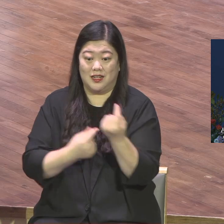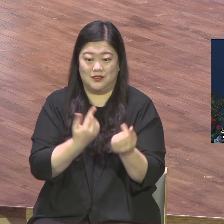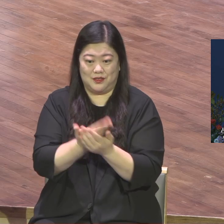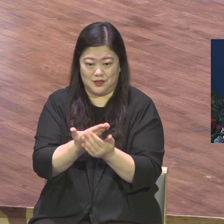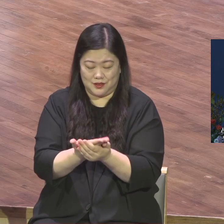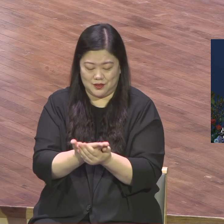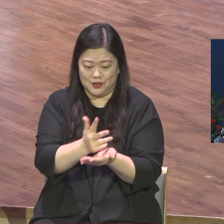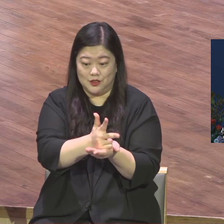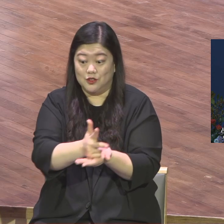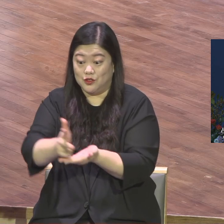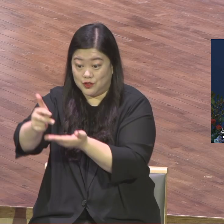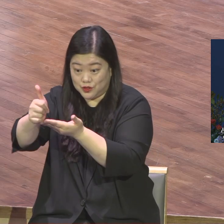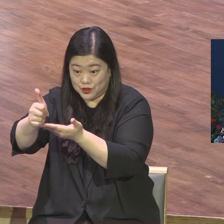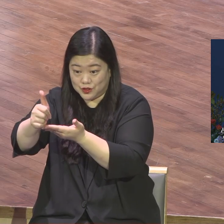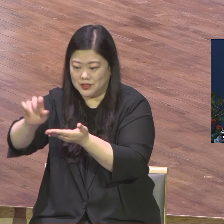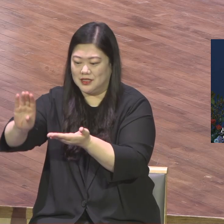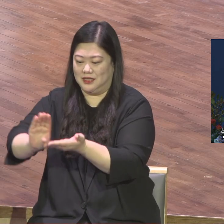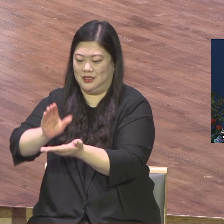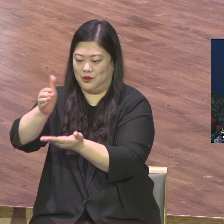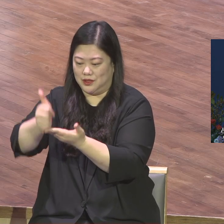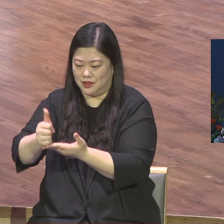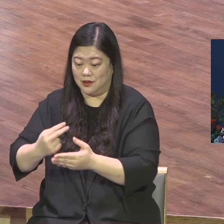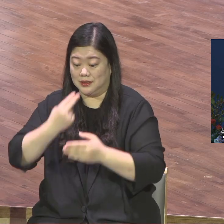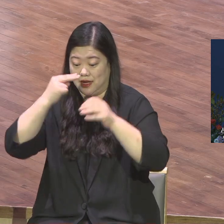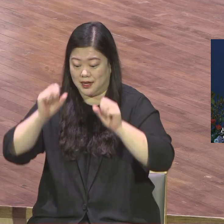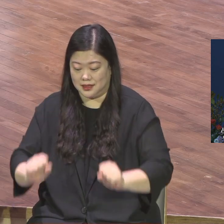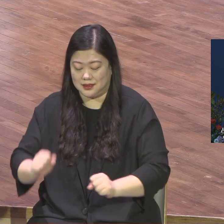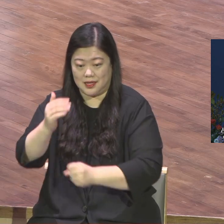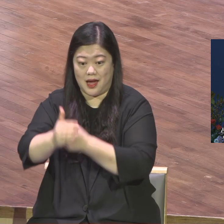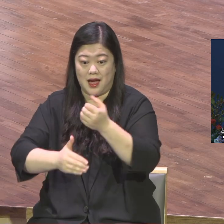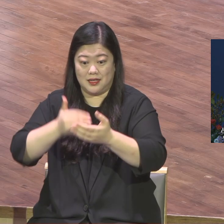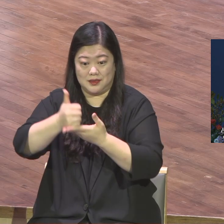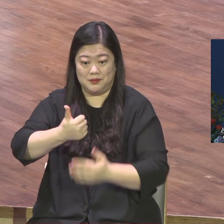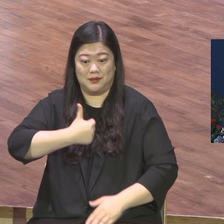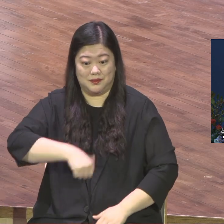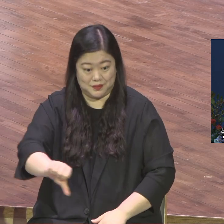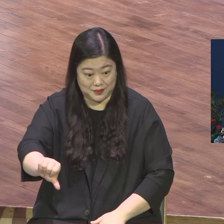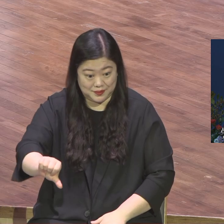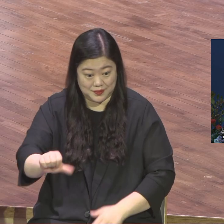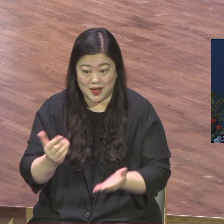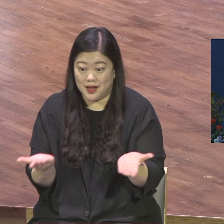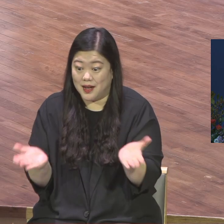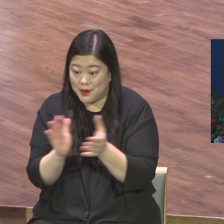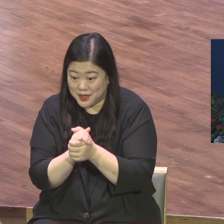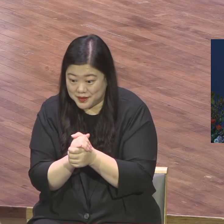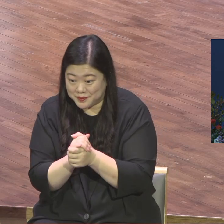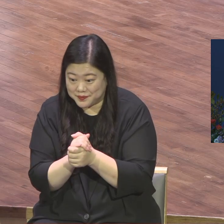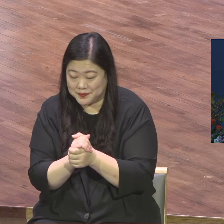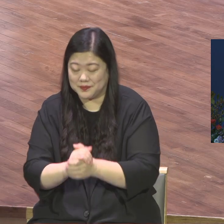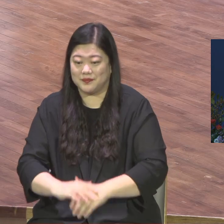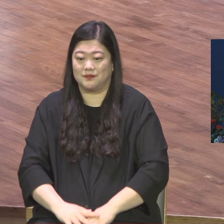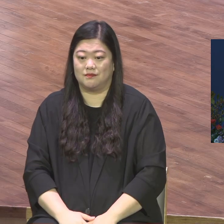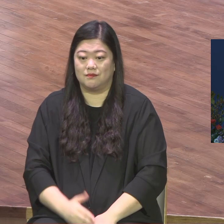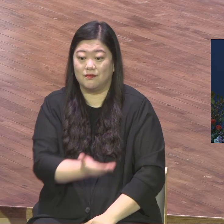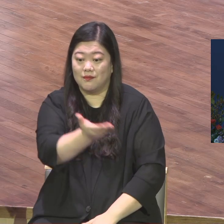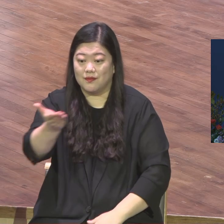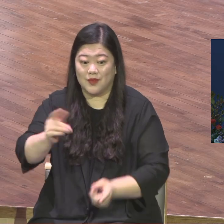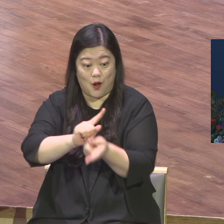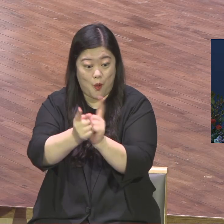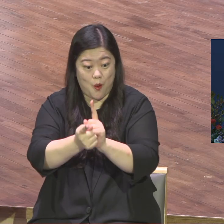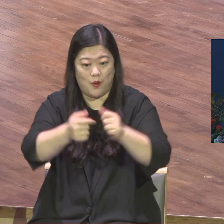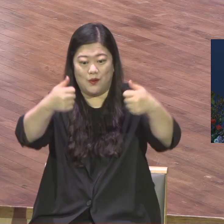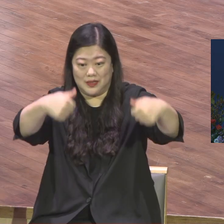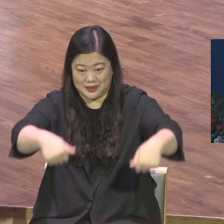주는 그리스도시요 살아계신 하나님의 아들이십니다. 아멘. 우리 해외 성도를 같이 서로 다